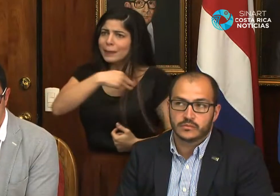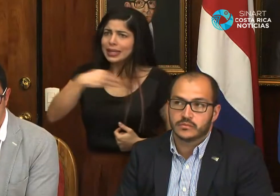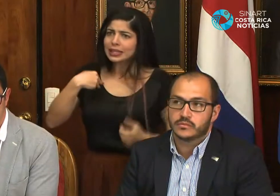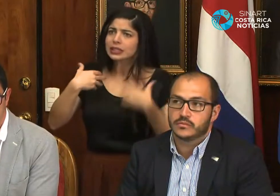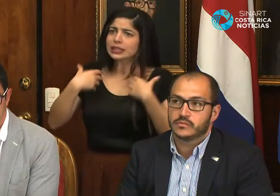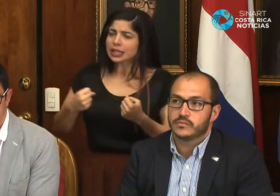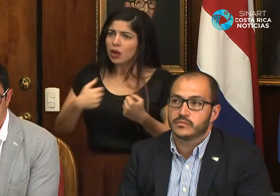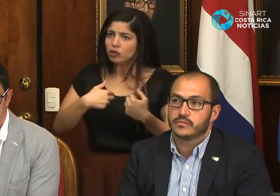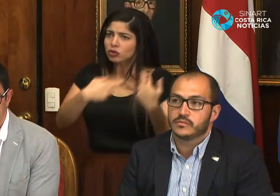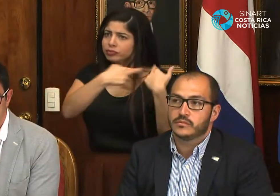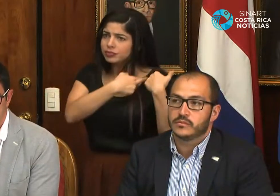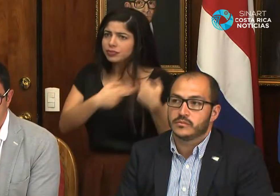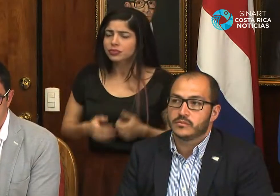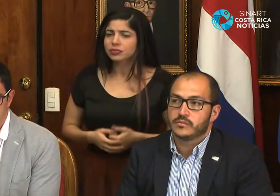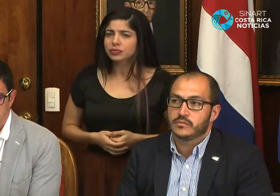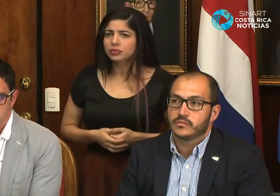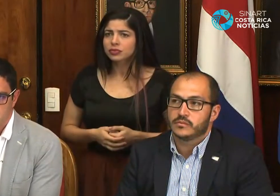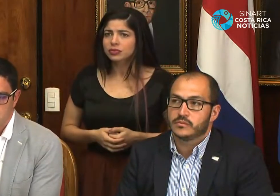Salud.